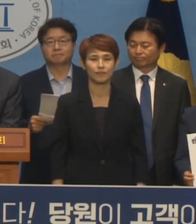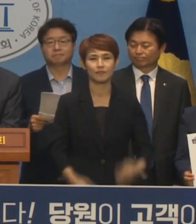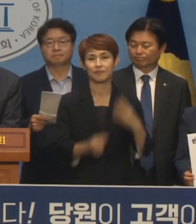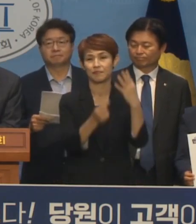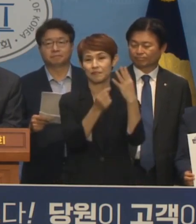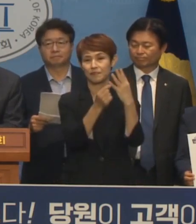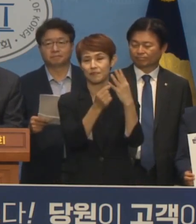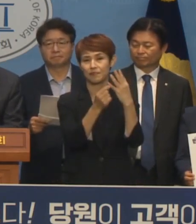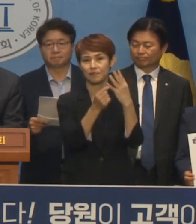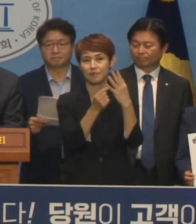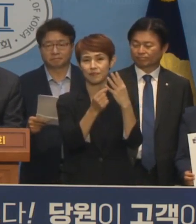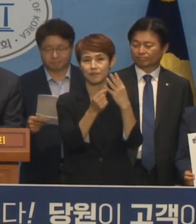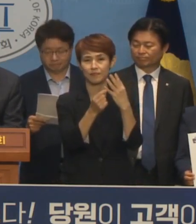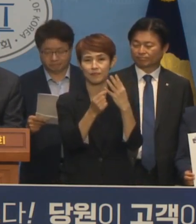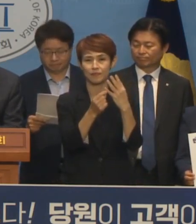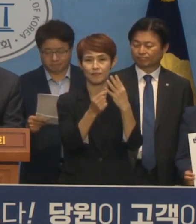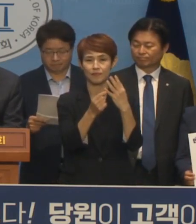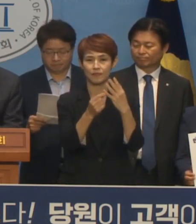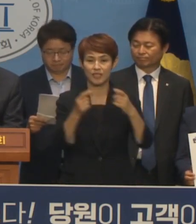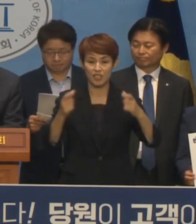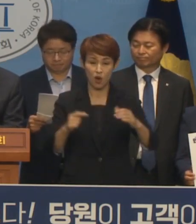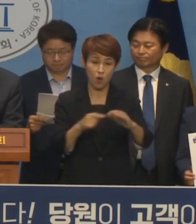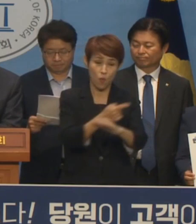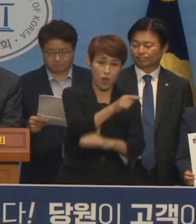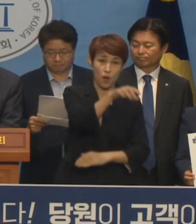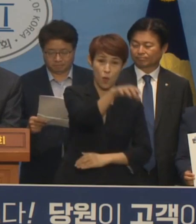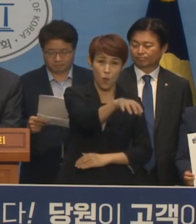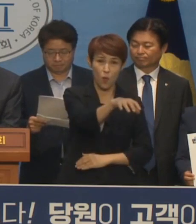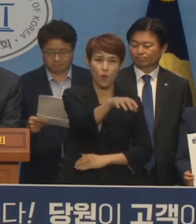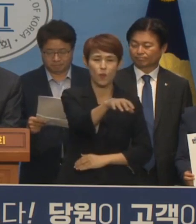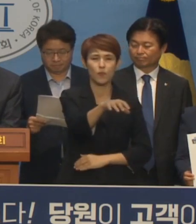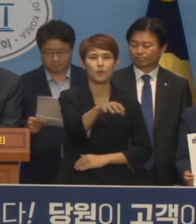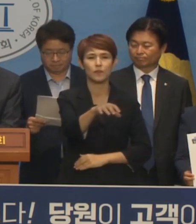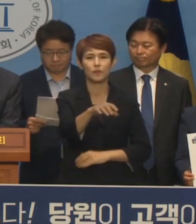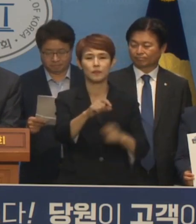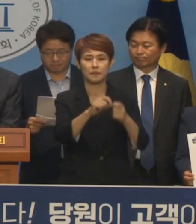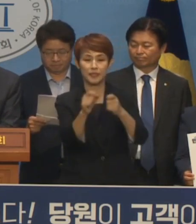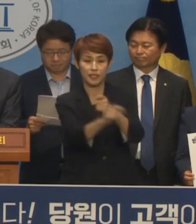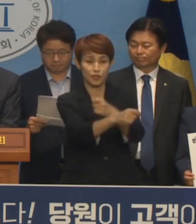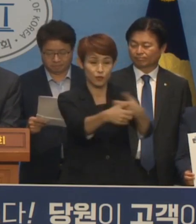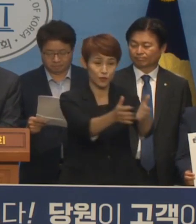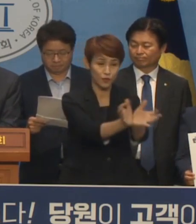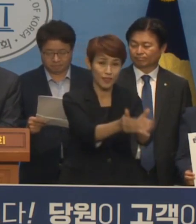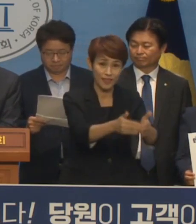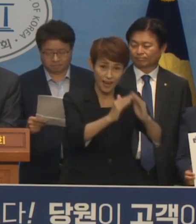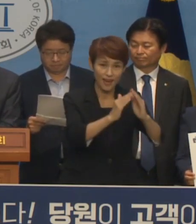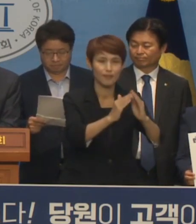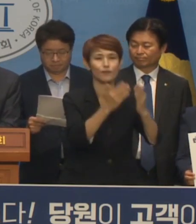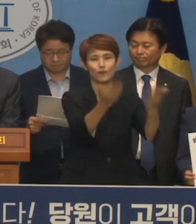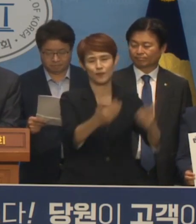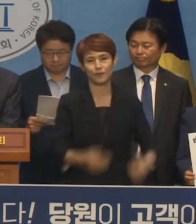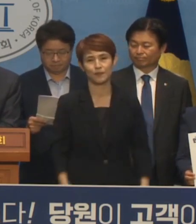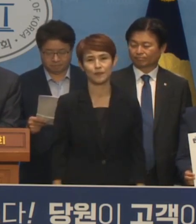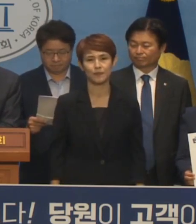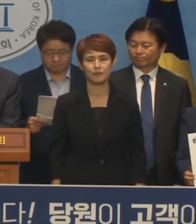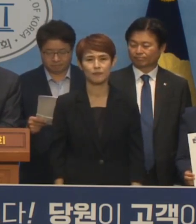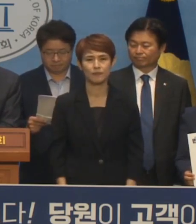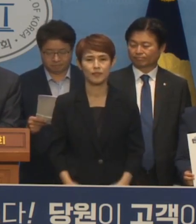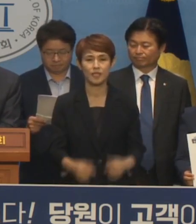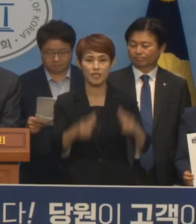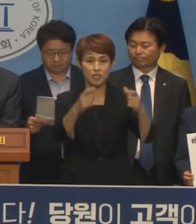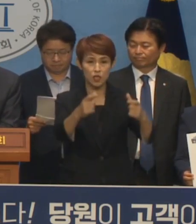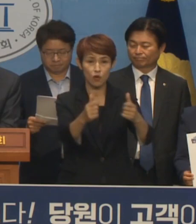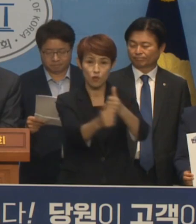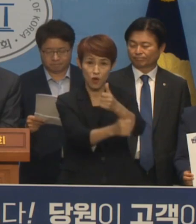넷째, 원외 지역의 집중 지원을 위해 지구당을 부활시키겠습니다. 지역위원회